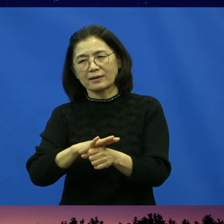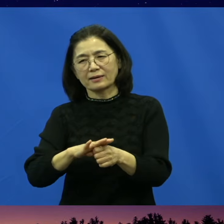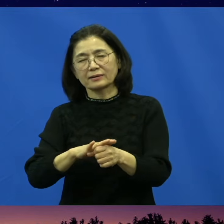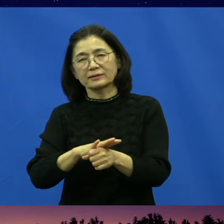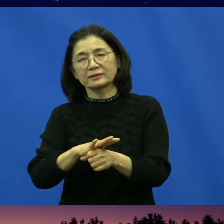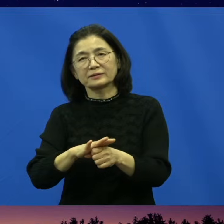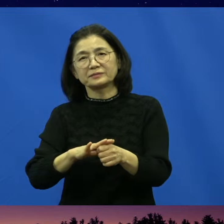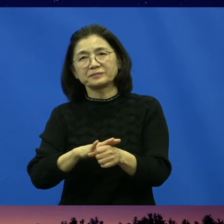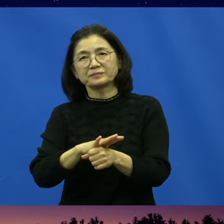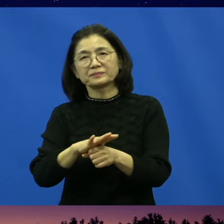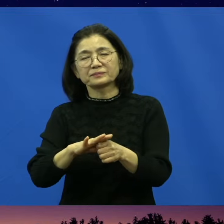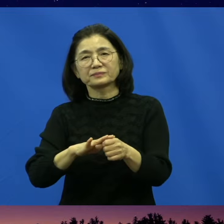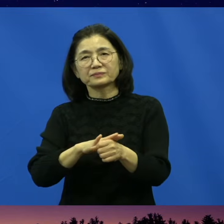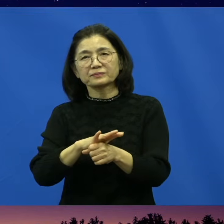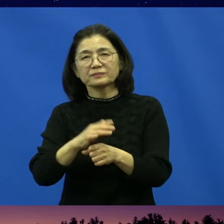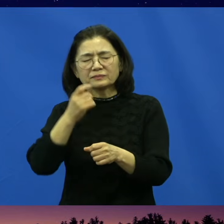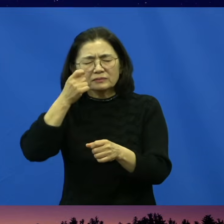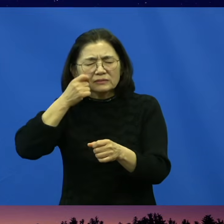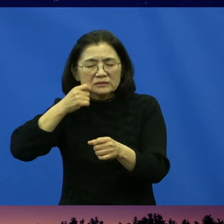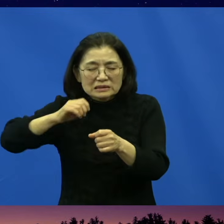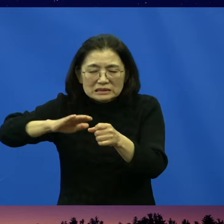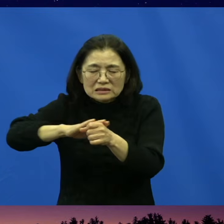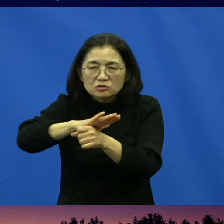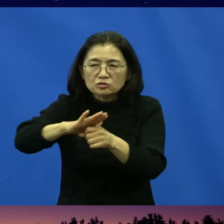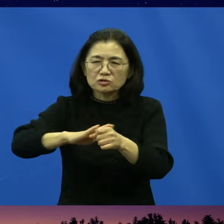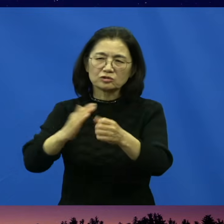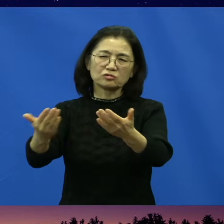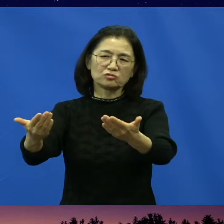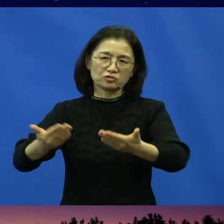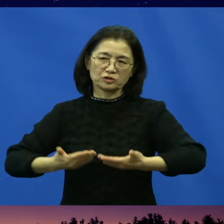애절함이고 긍휼함입니다.